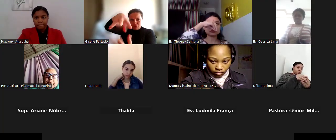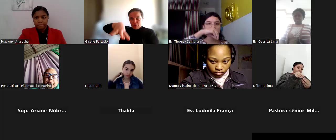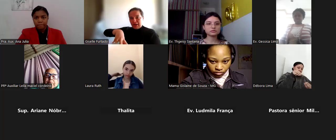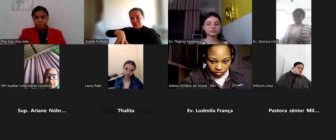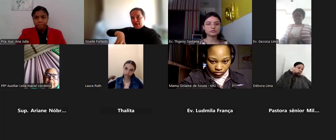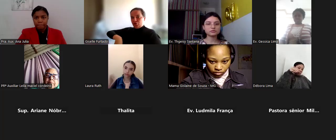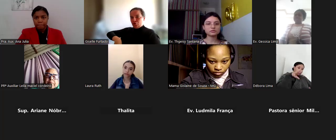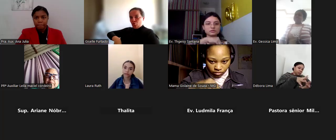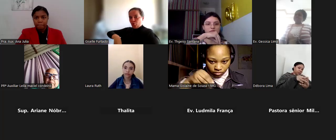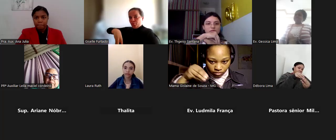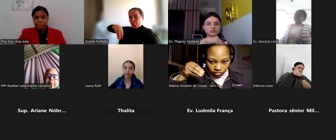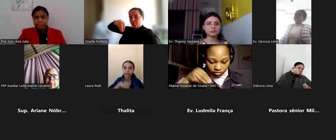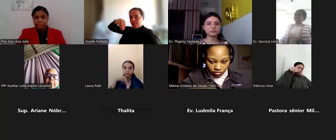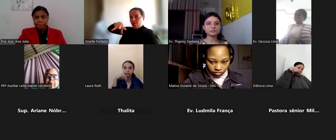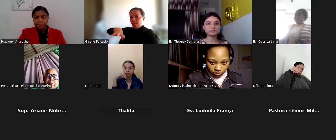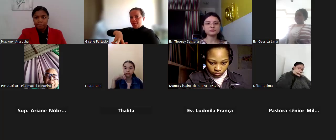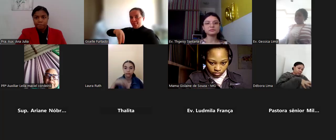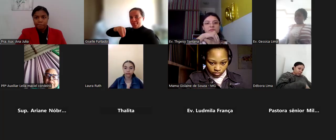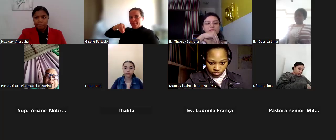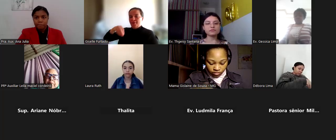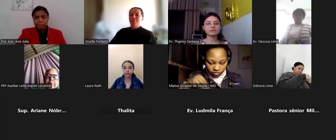Só que na frente do corpo. Alma.